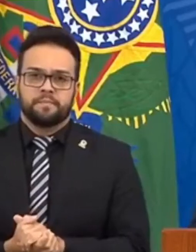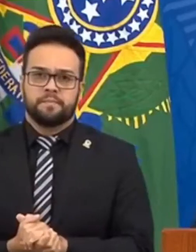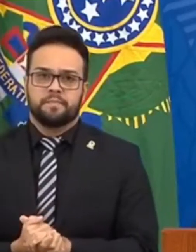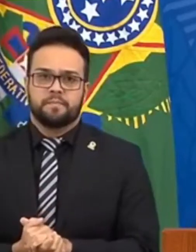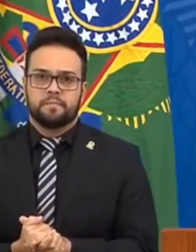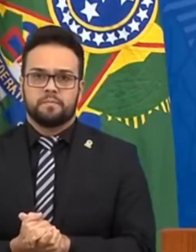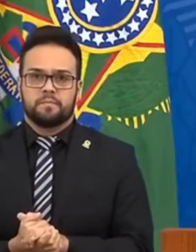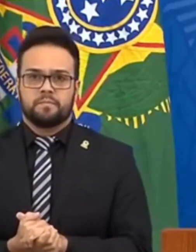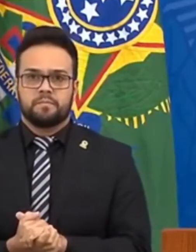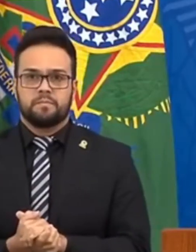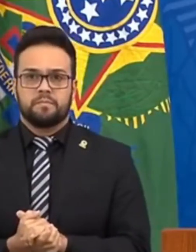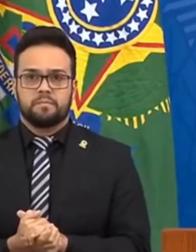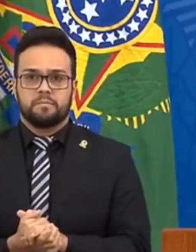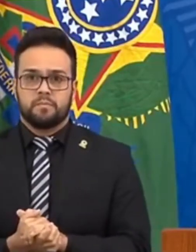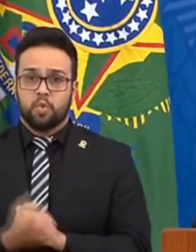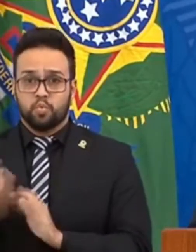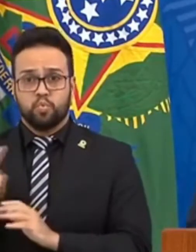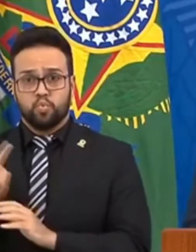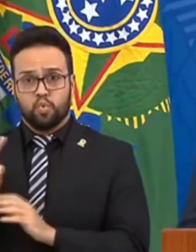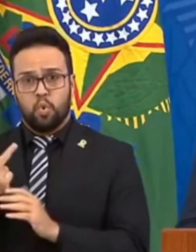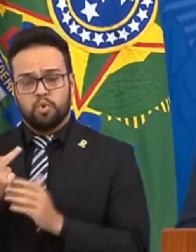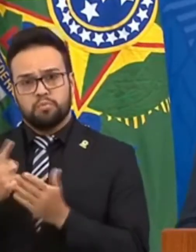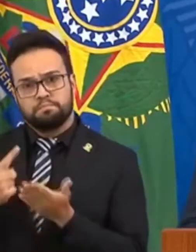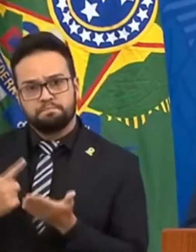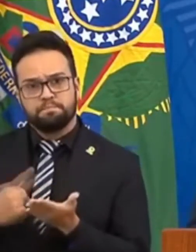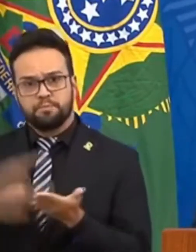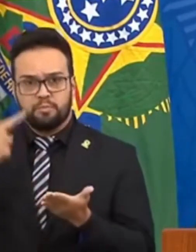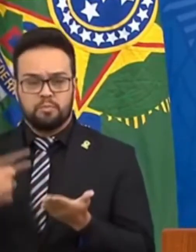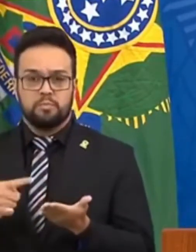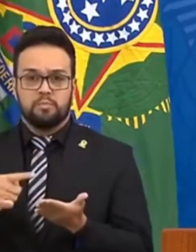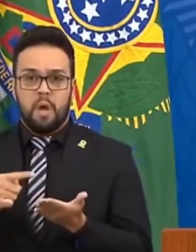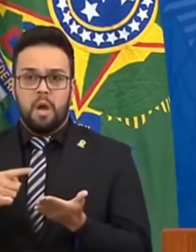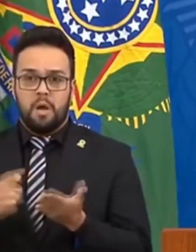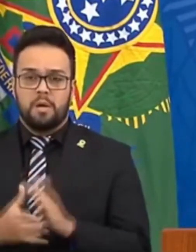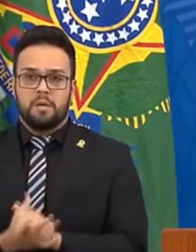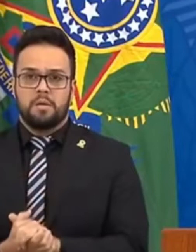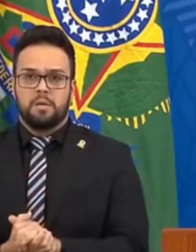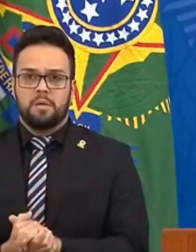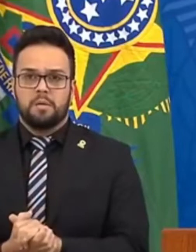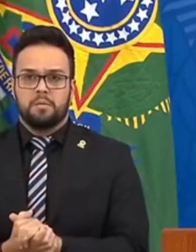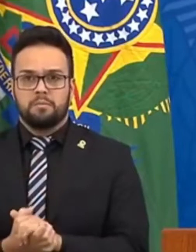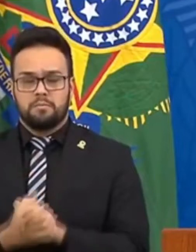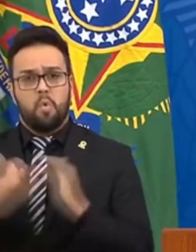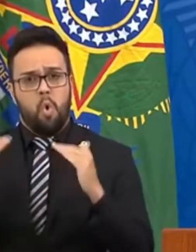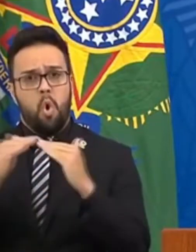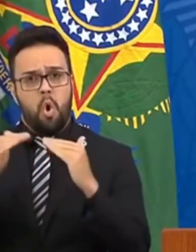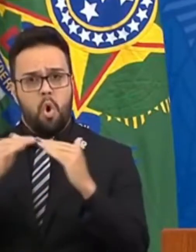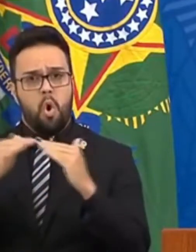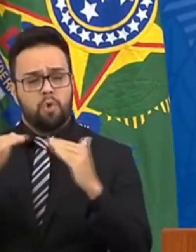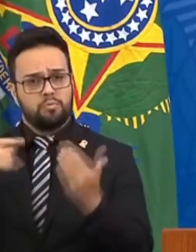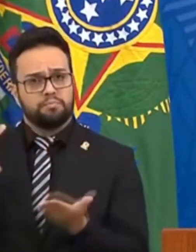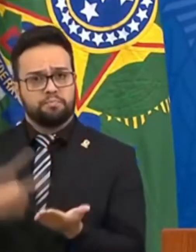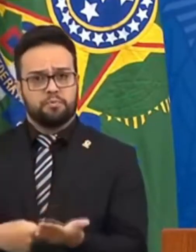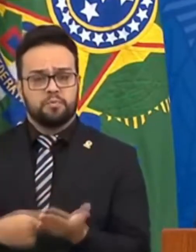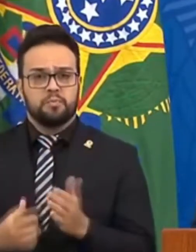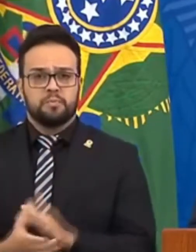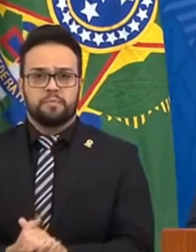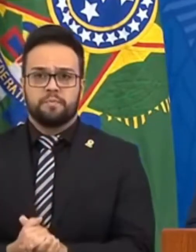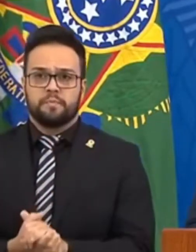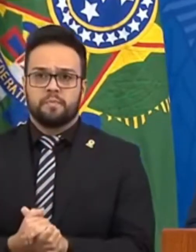e em comum acordo mas o termo técnico é esse e eu